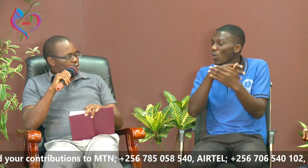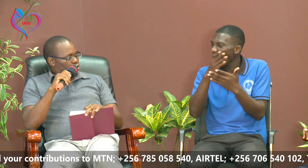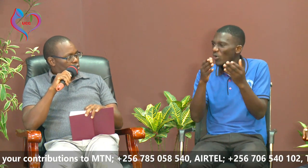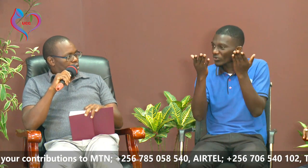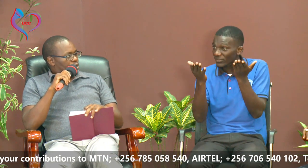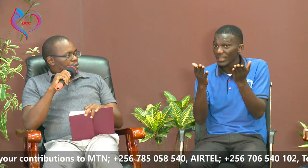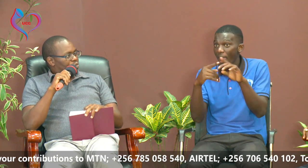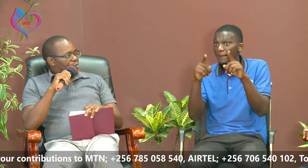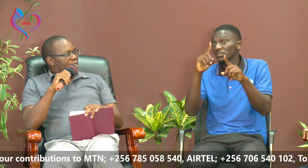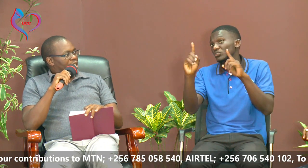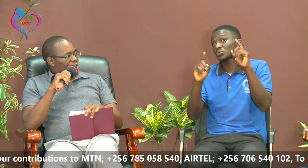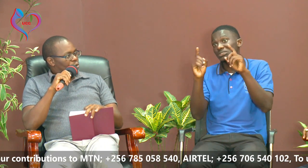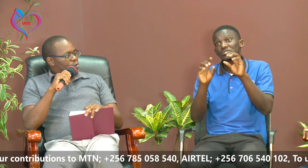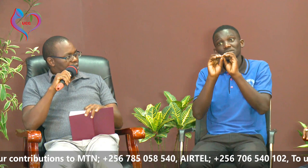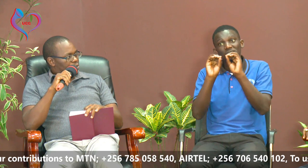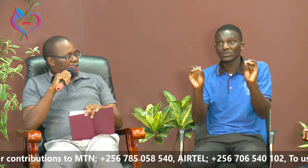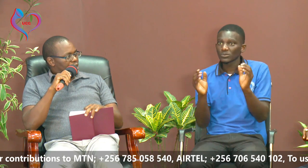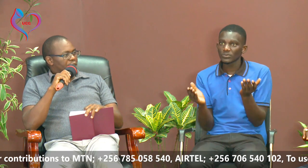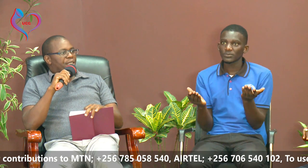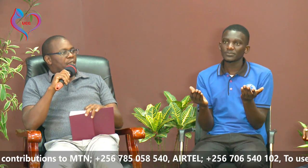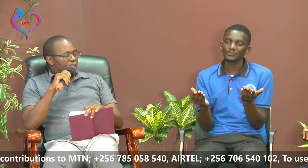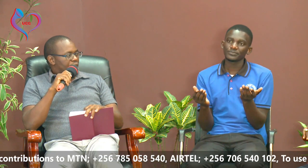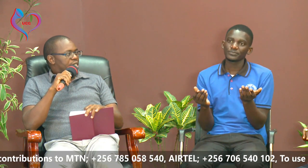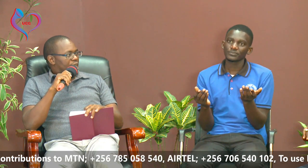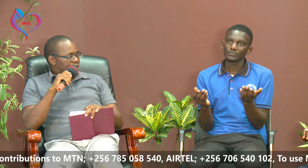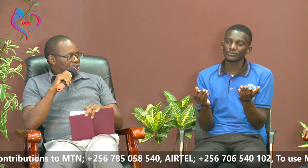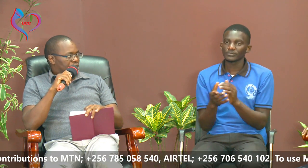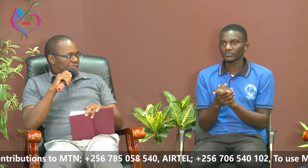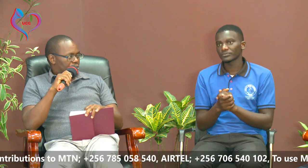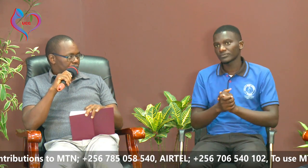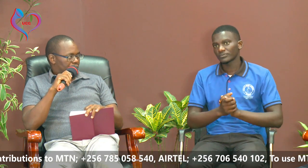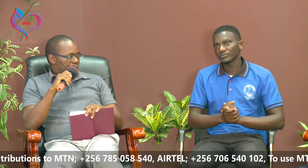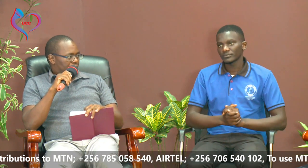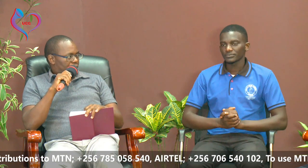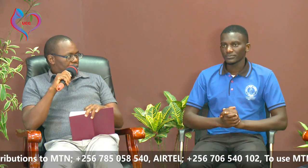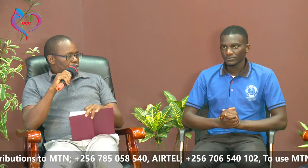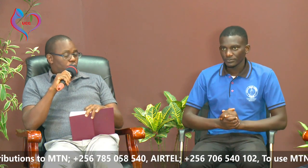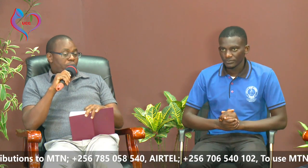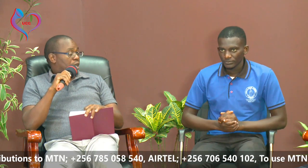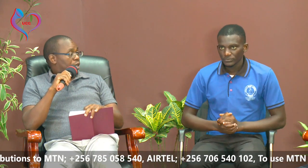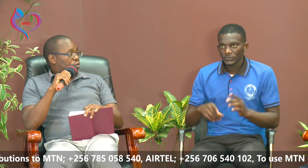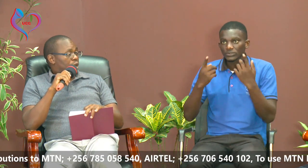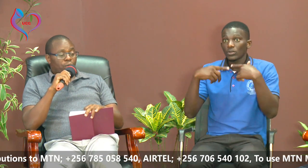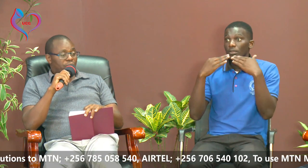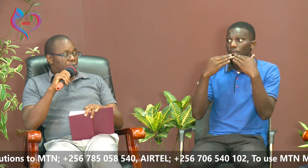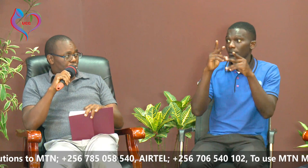ebibuuzo bye bitannaba kubuuzibwa ebijjayo answers ezo gye zeekweka okay. So twebaza abantu ababuuza